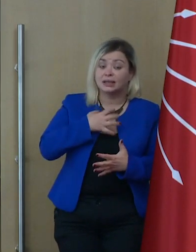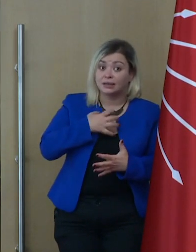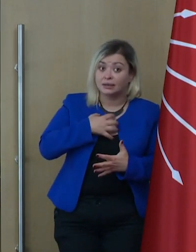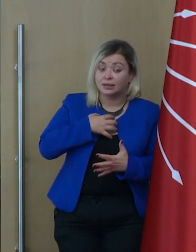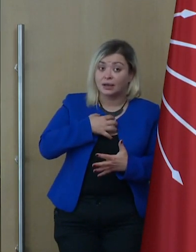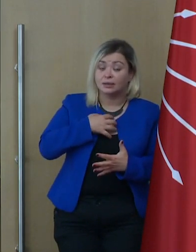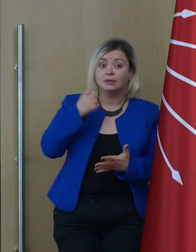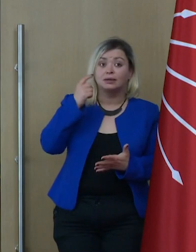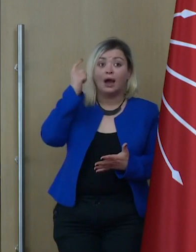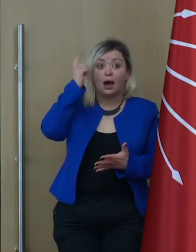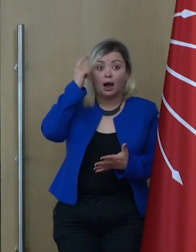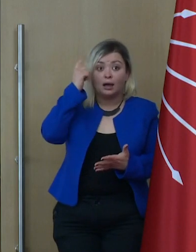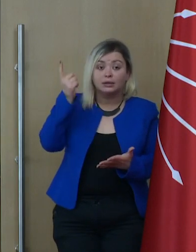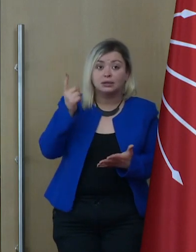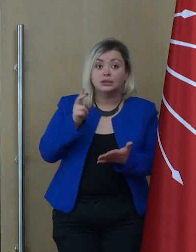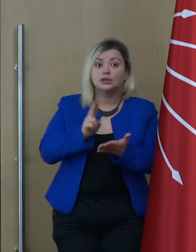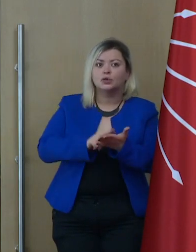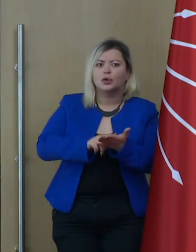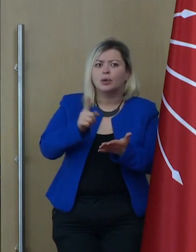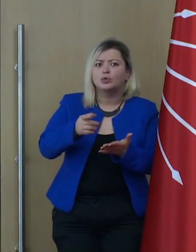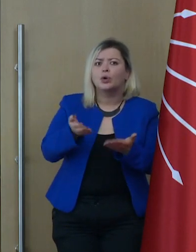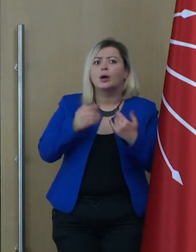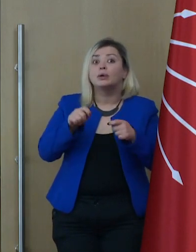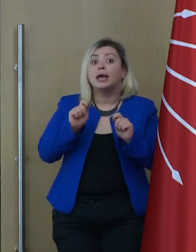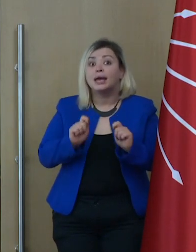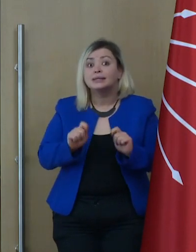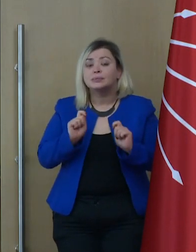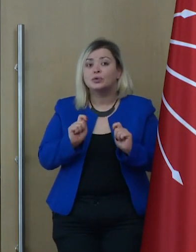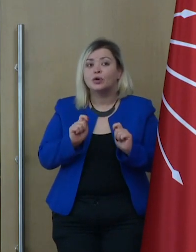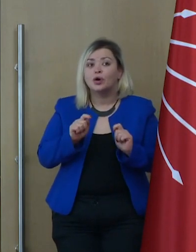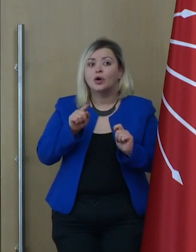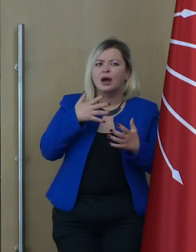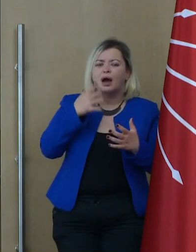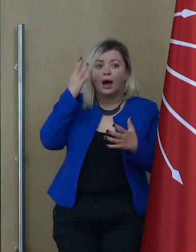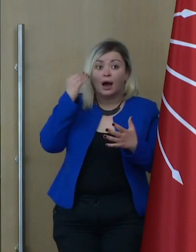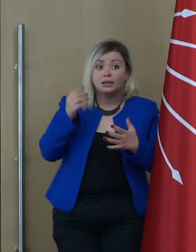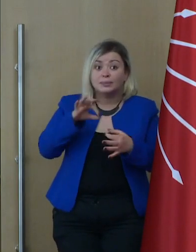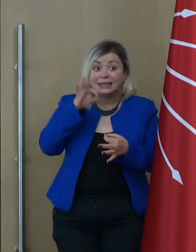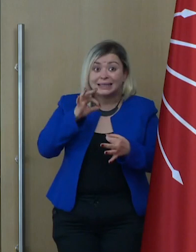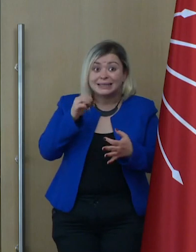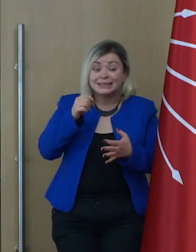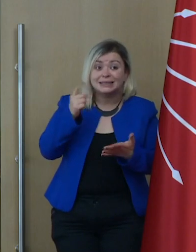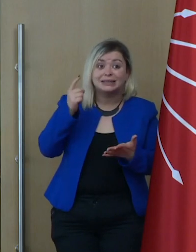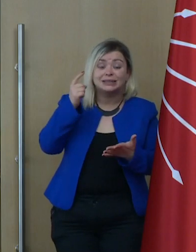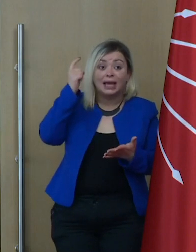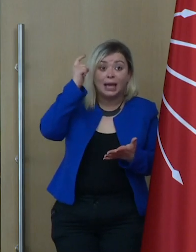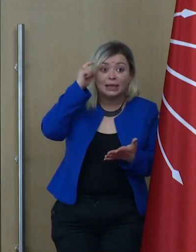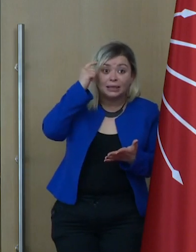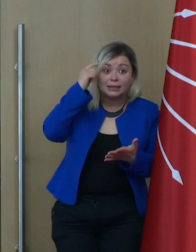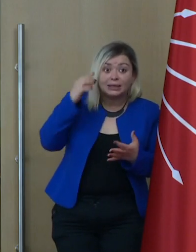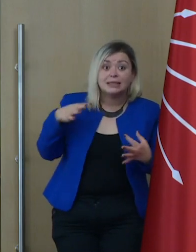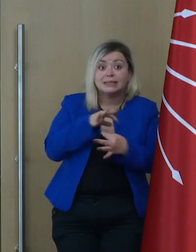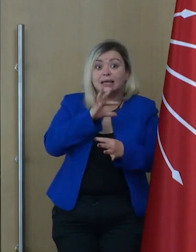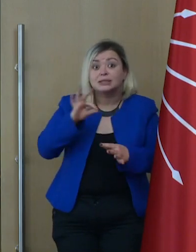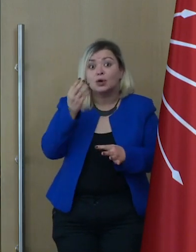beyan edilemiyor ve noter bunu kabul etmiyor. Dolayısıyla bunu bir anlamda kişinin iradesine saygısızlık